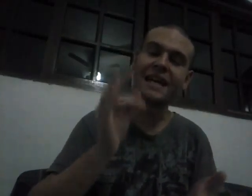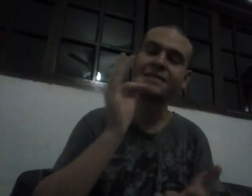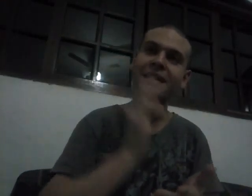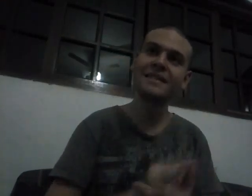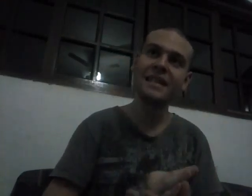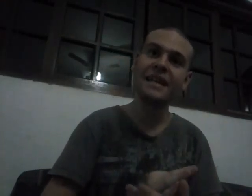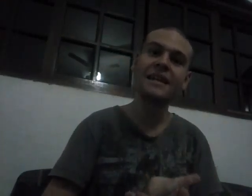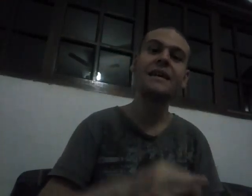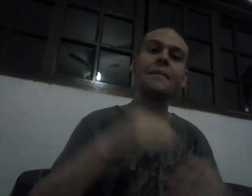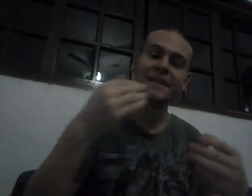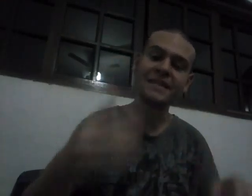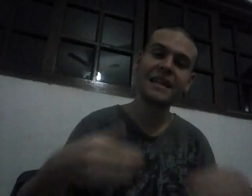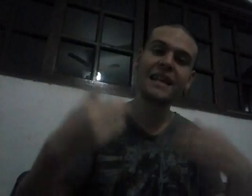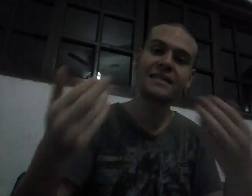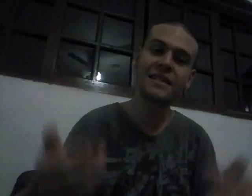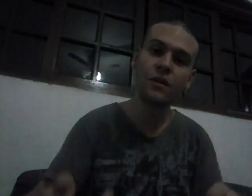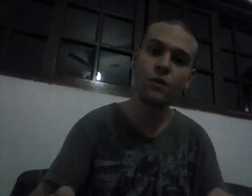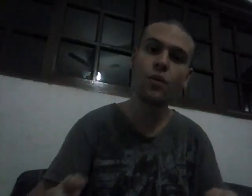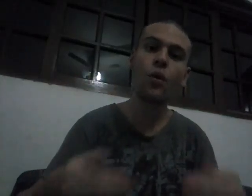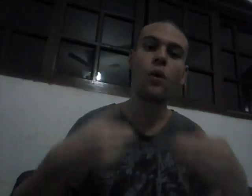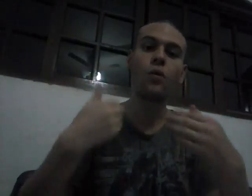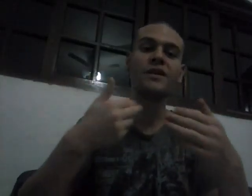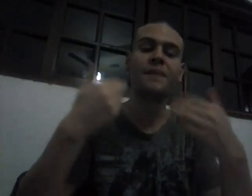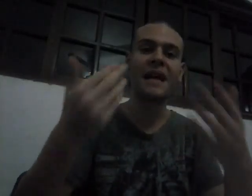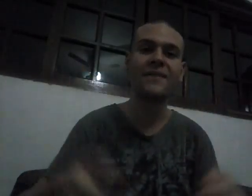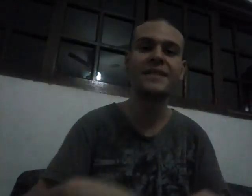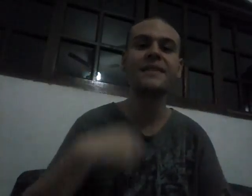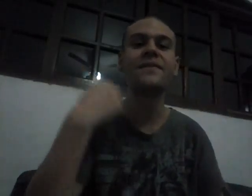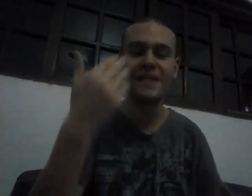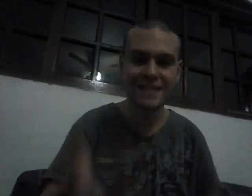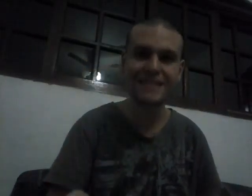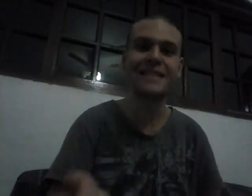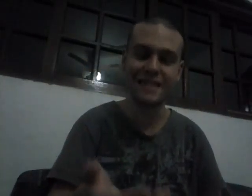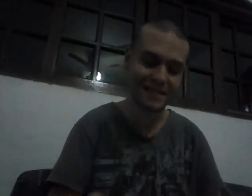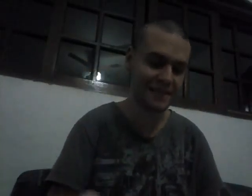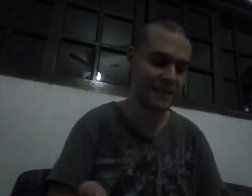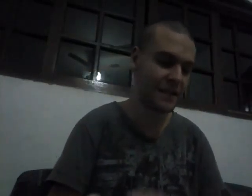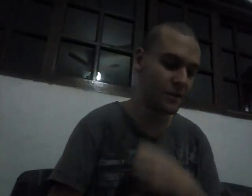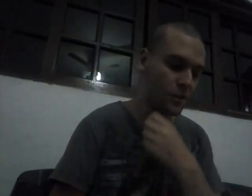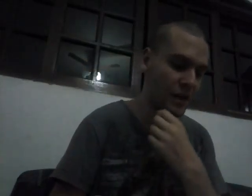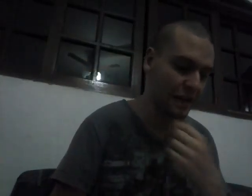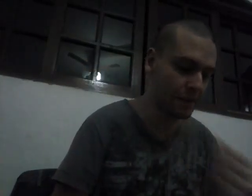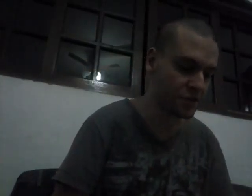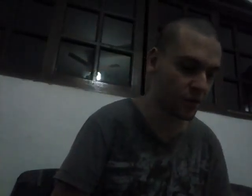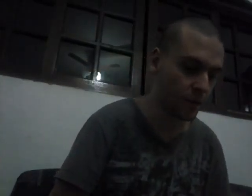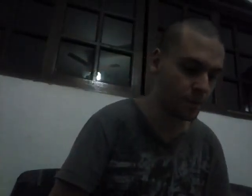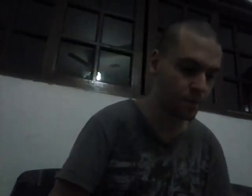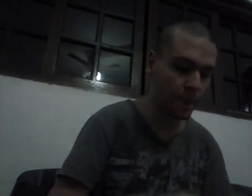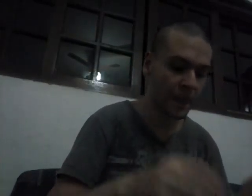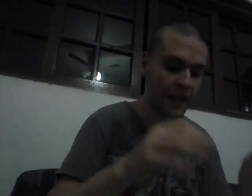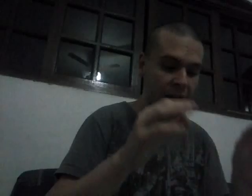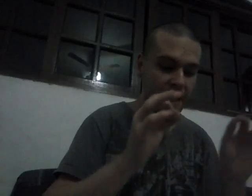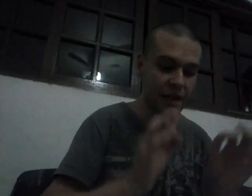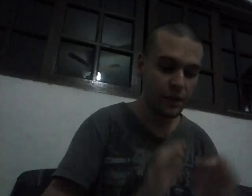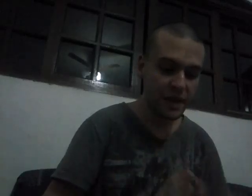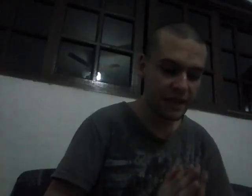sinais brasileira, mas tem relação com algumas palavras francesas. Por aí, pessoal. E o que